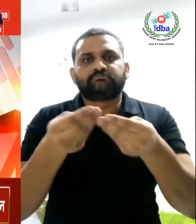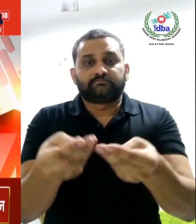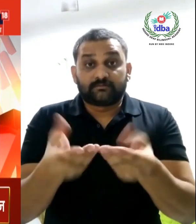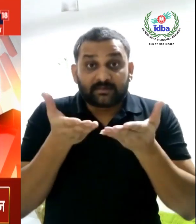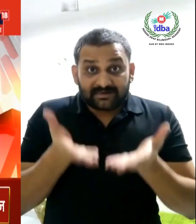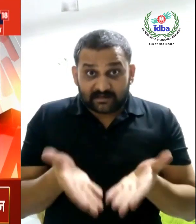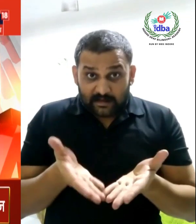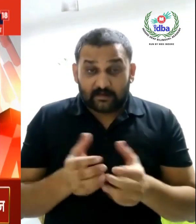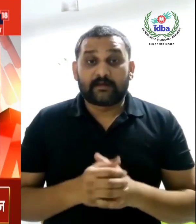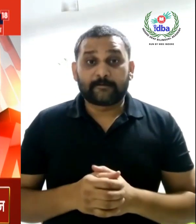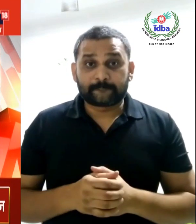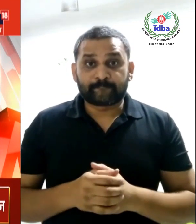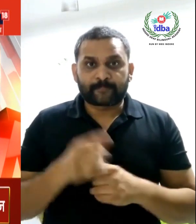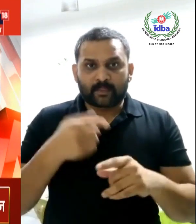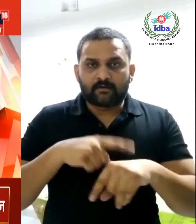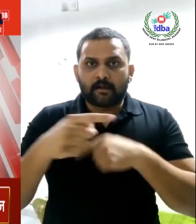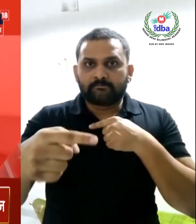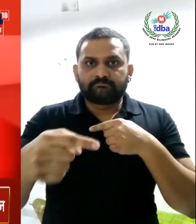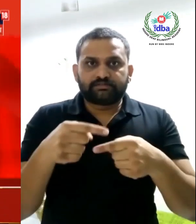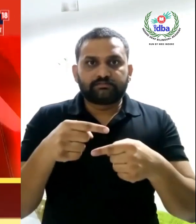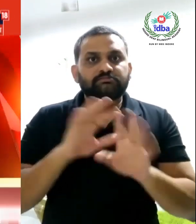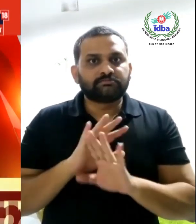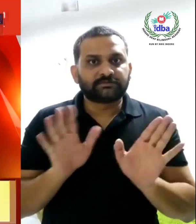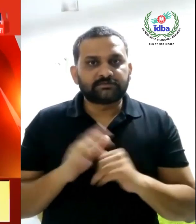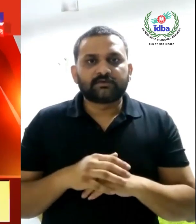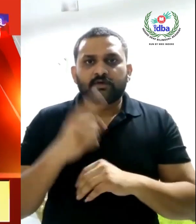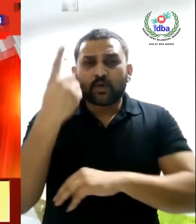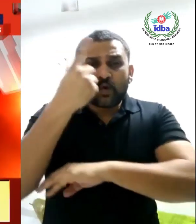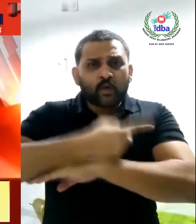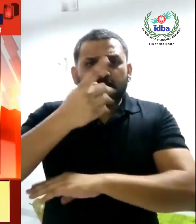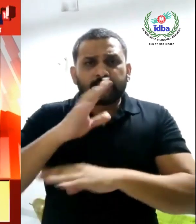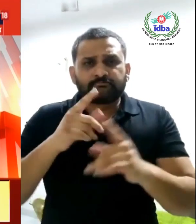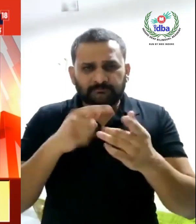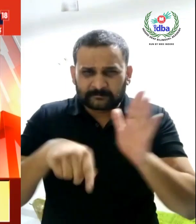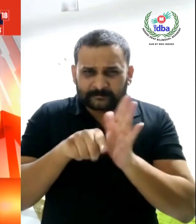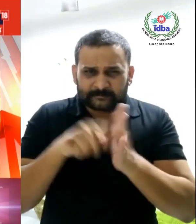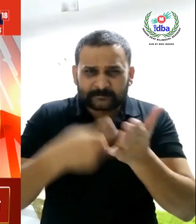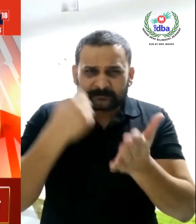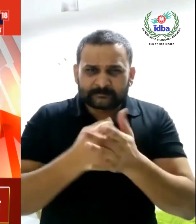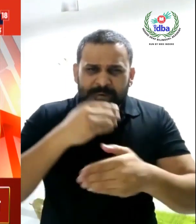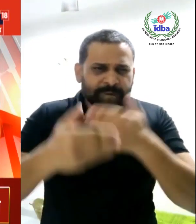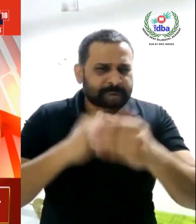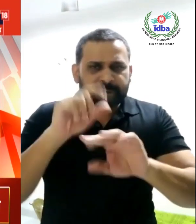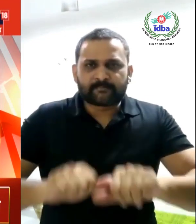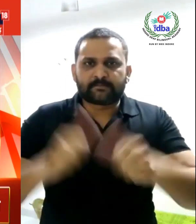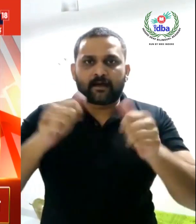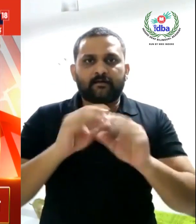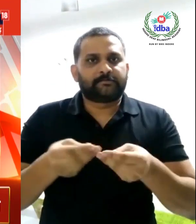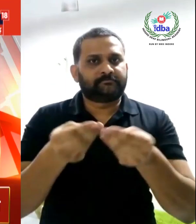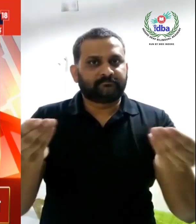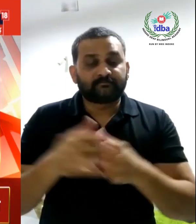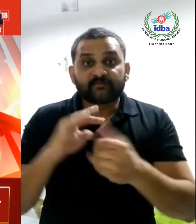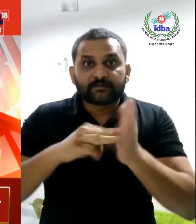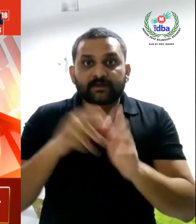अब इस अवधि को घटाकर केवल 1 दिन कर दिया गया है,